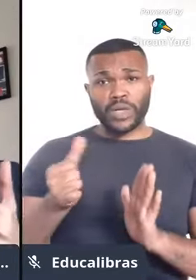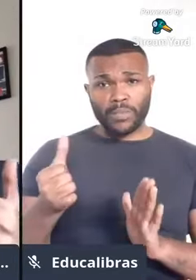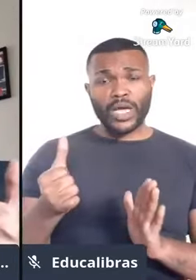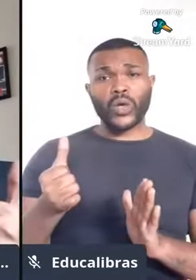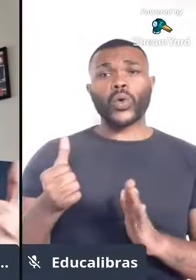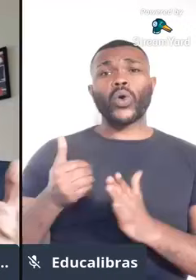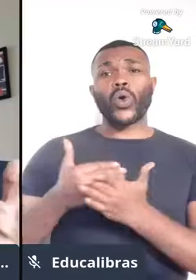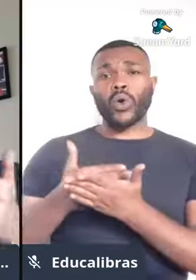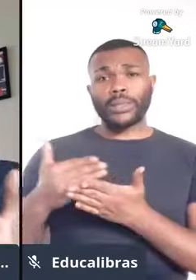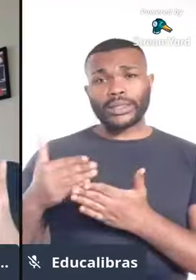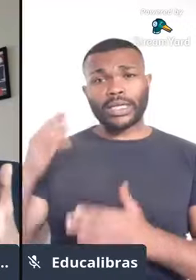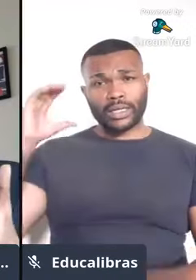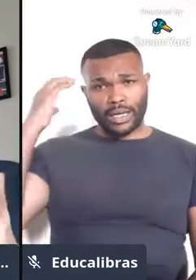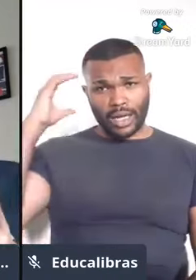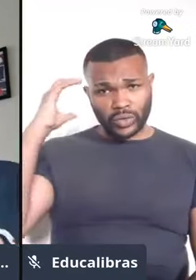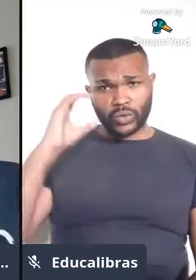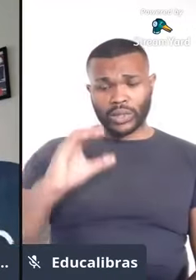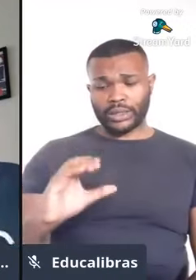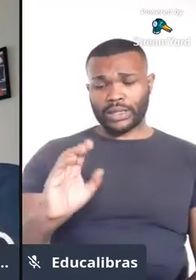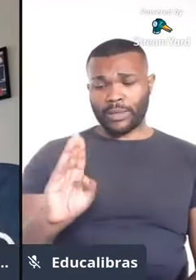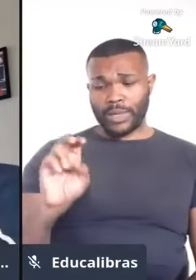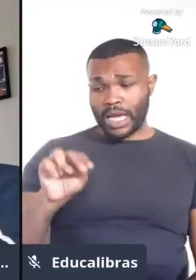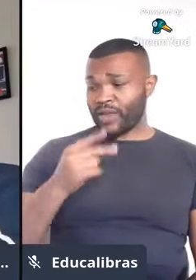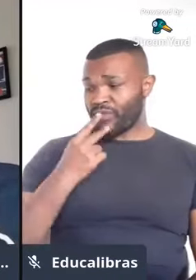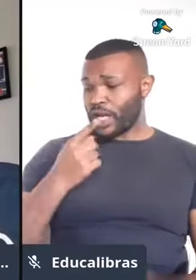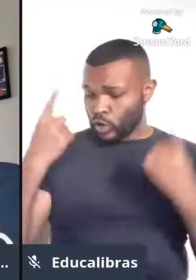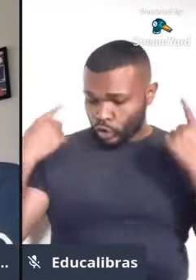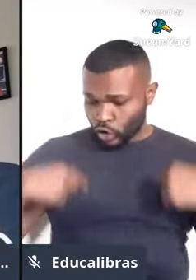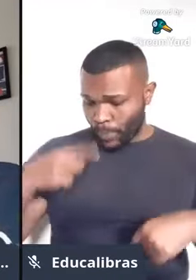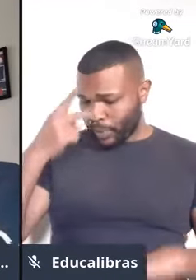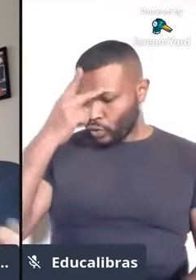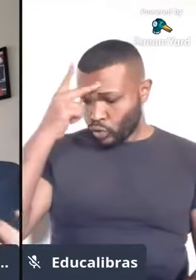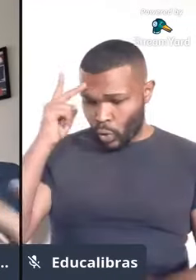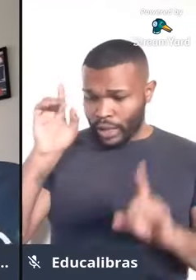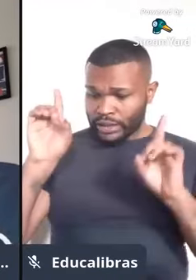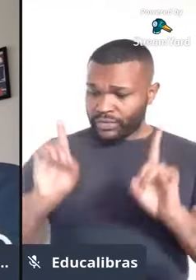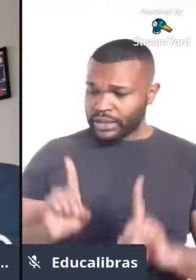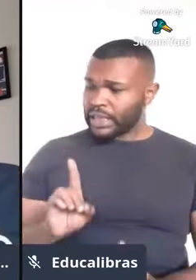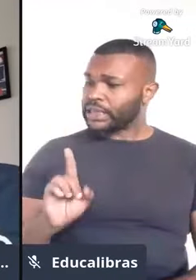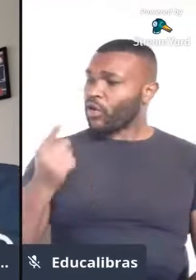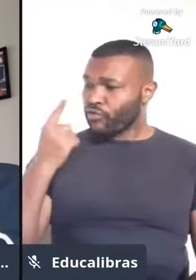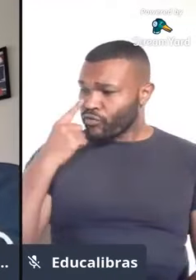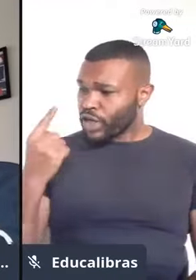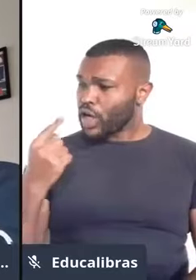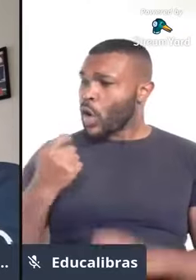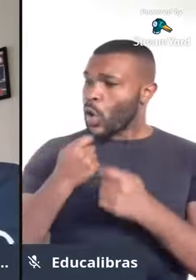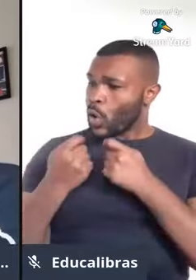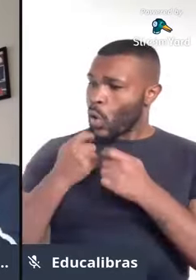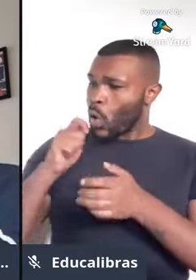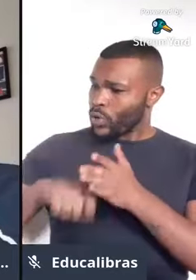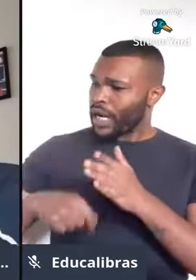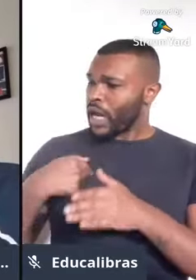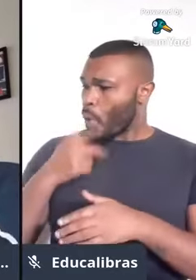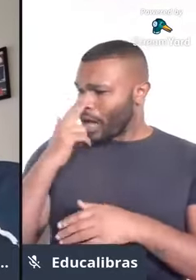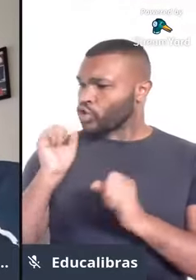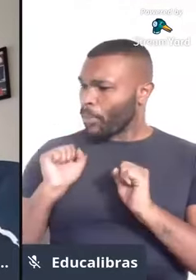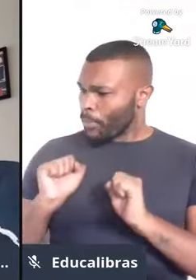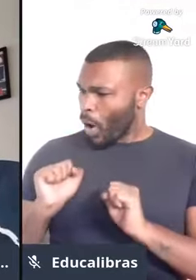olha, eu sou uma pessoa com deficiência, eu soube que vocês estão contratando jornalistas, eu acho que eu posso fazer parte. Eu ainda falei, eu